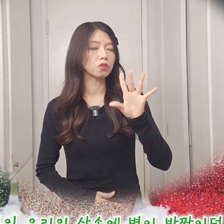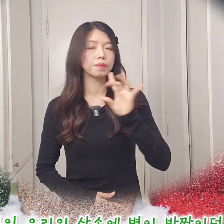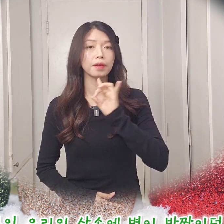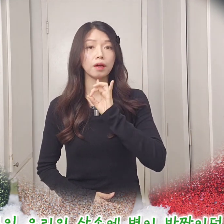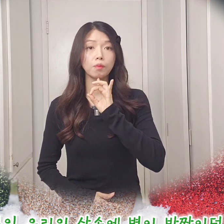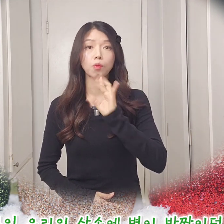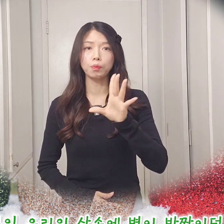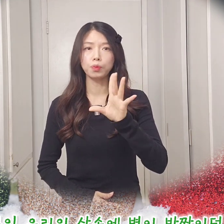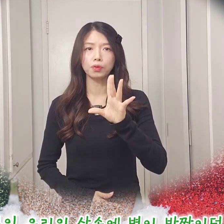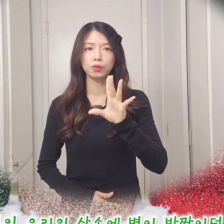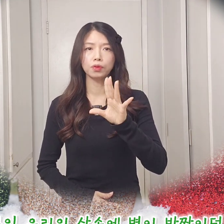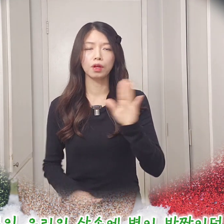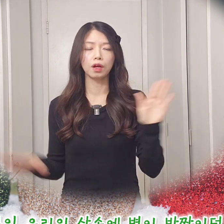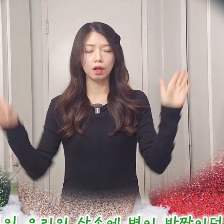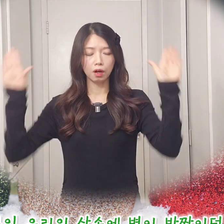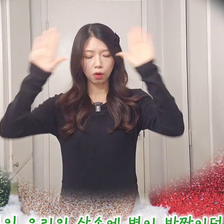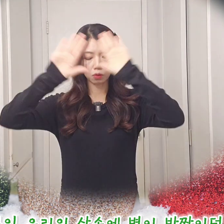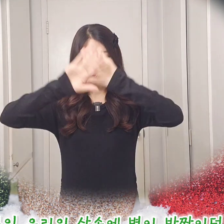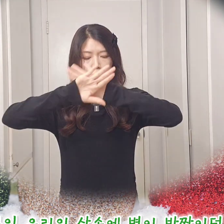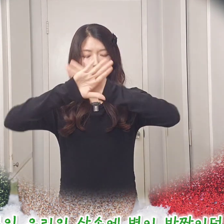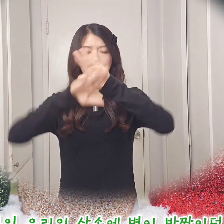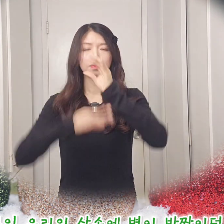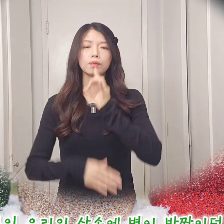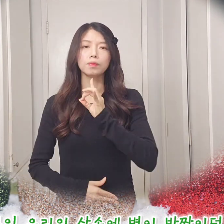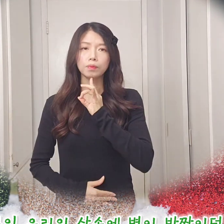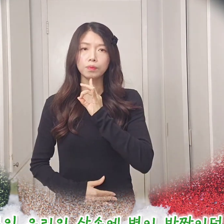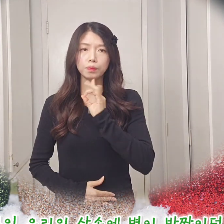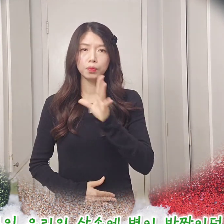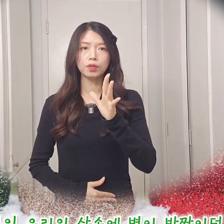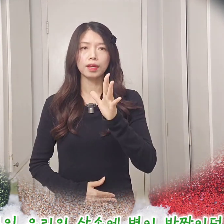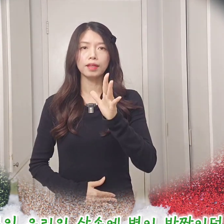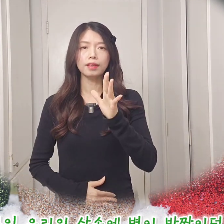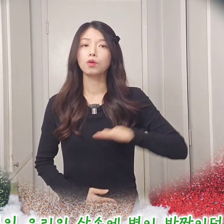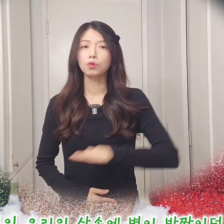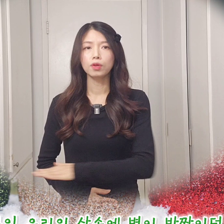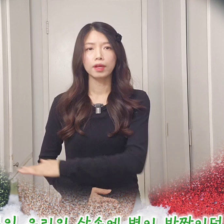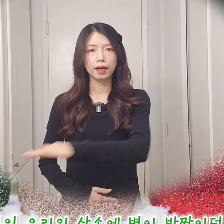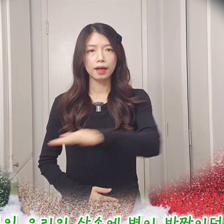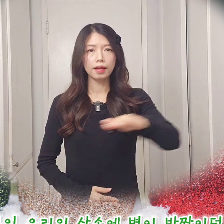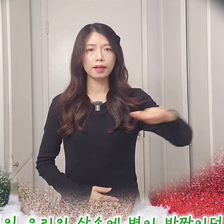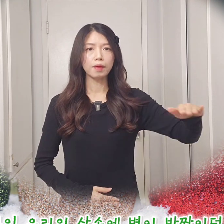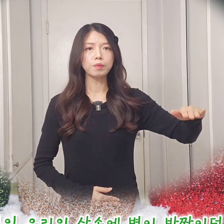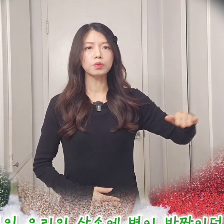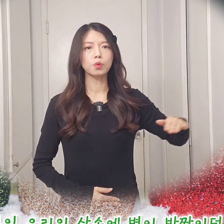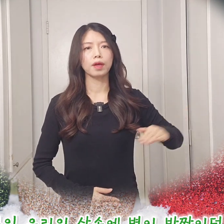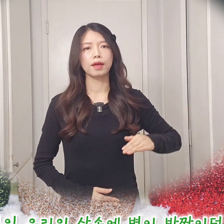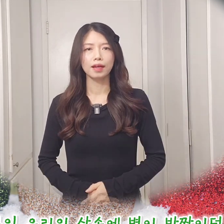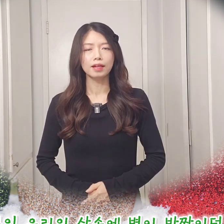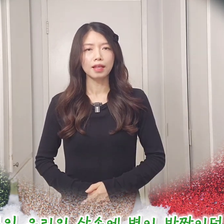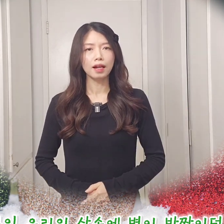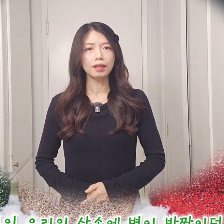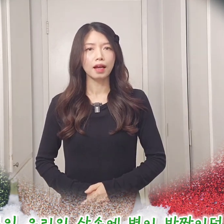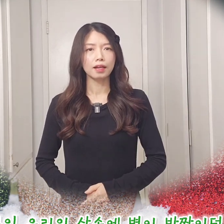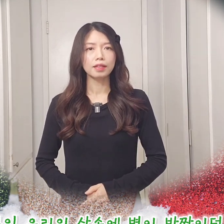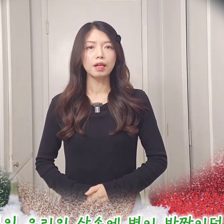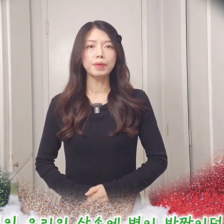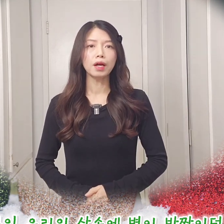돼요. 뭐뭐뿐. 어둠 뿐인 우리의 삶 속에 살다, 삶이라고 한